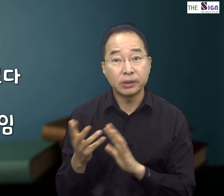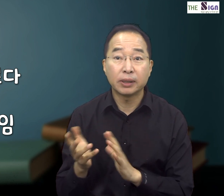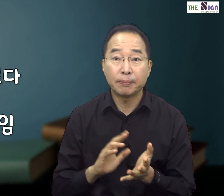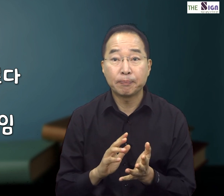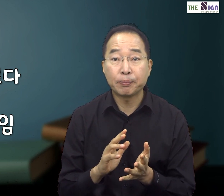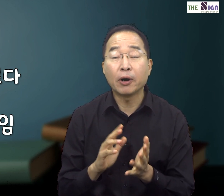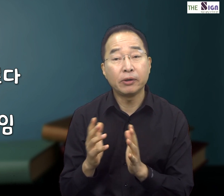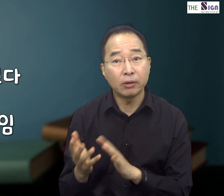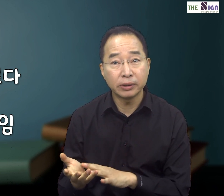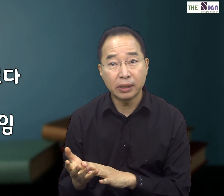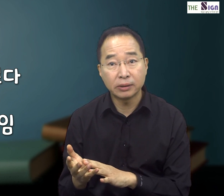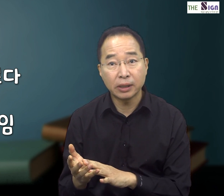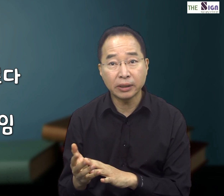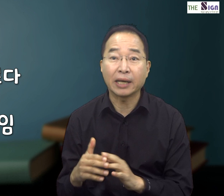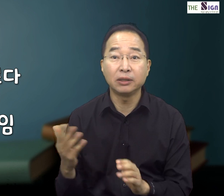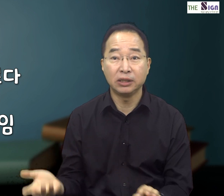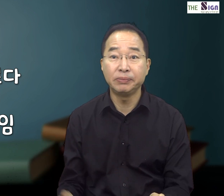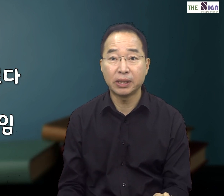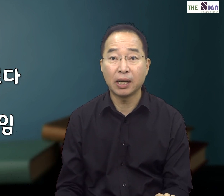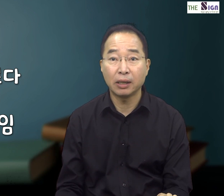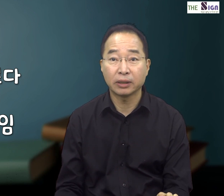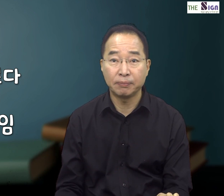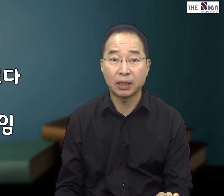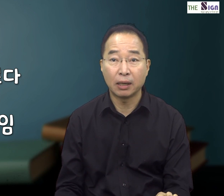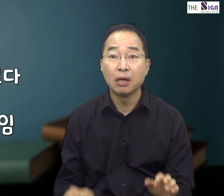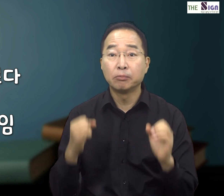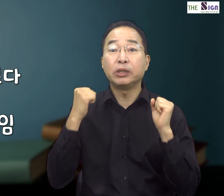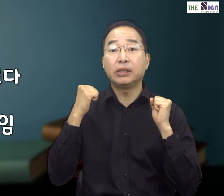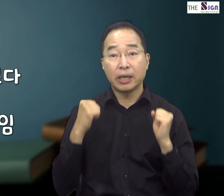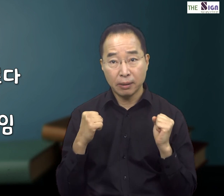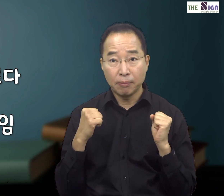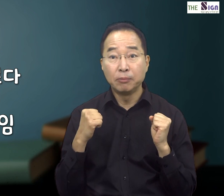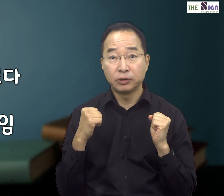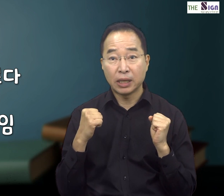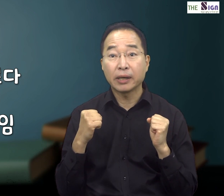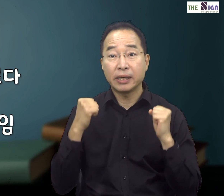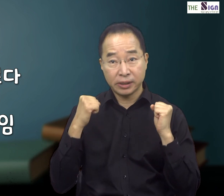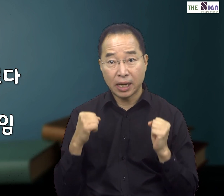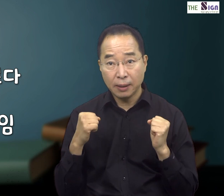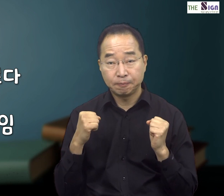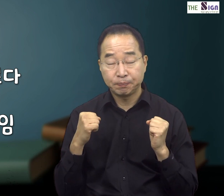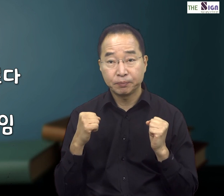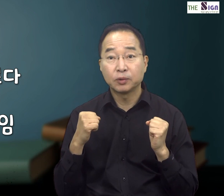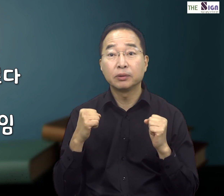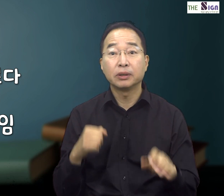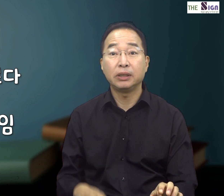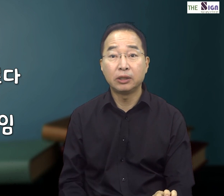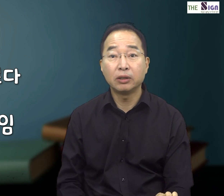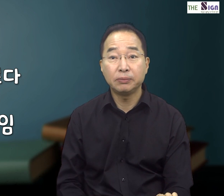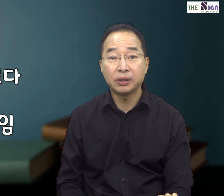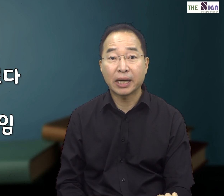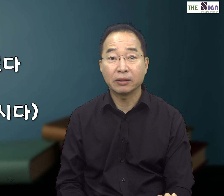이제 변형될 때 다른 의미가 됩니다. 물론 이게 머무르다, 계시다 이런 의미를